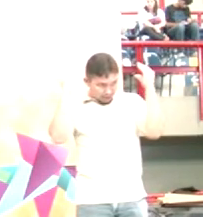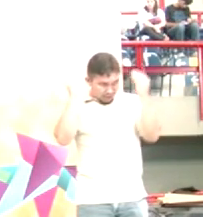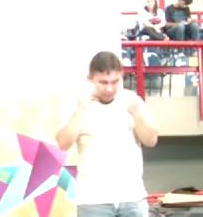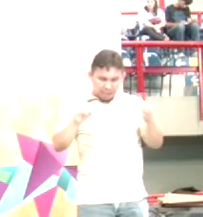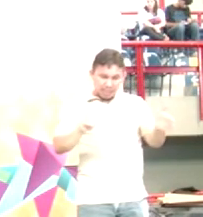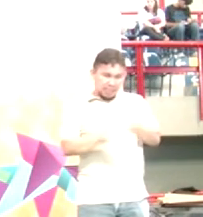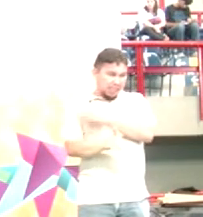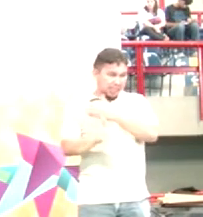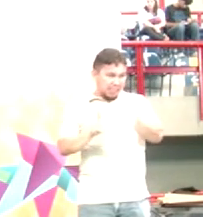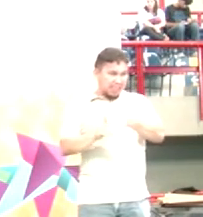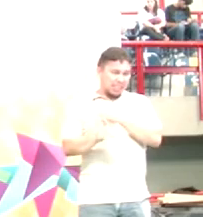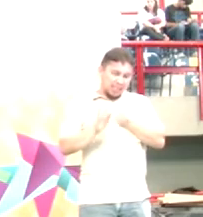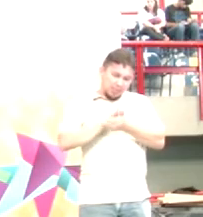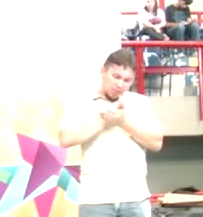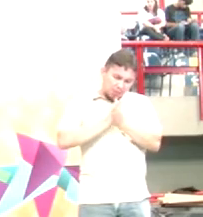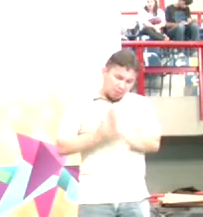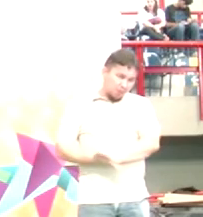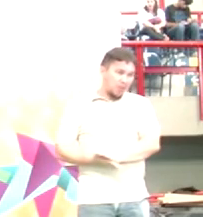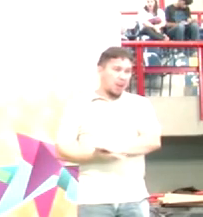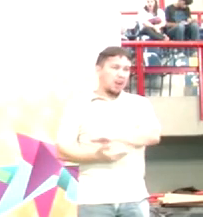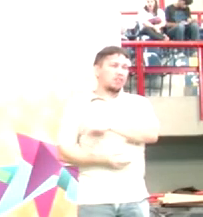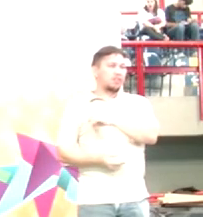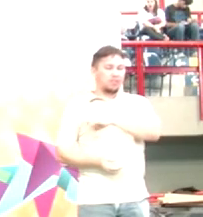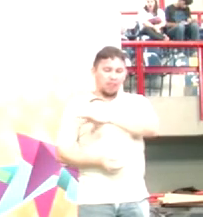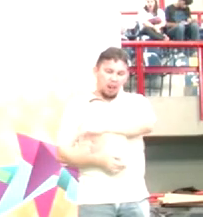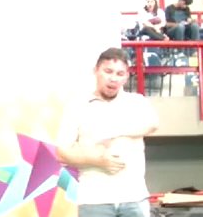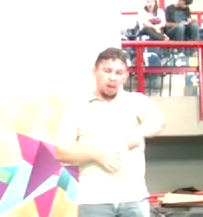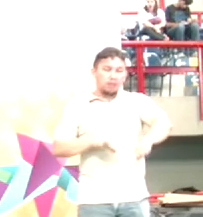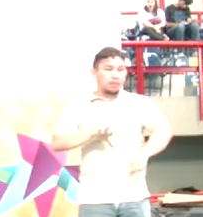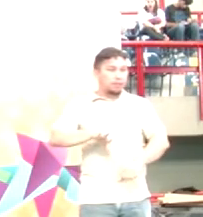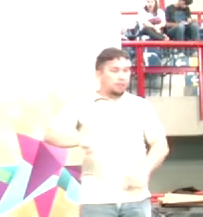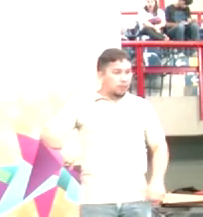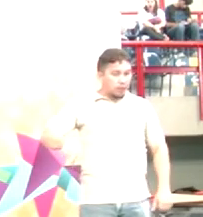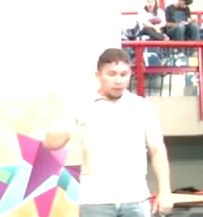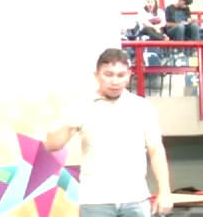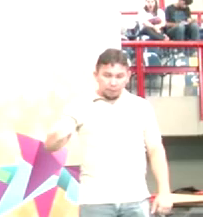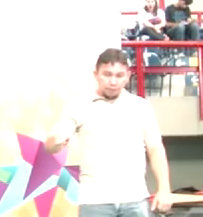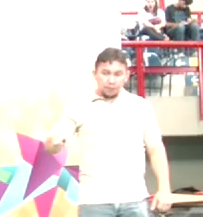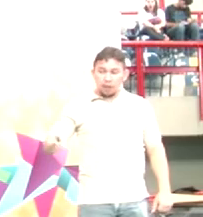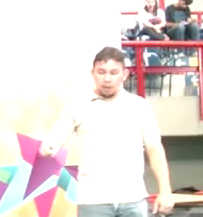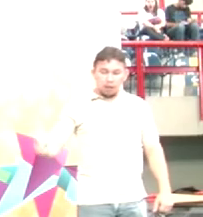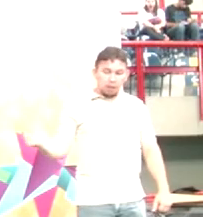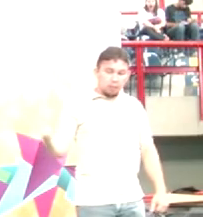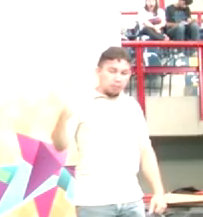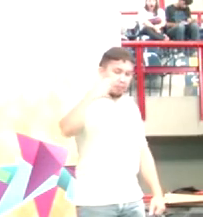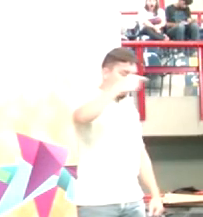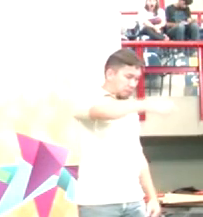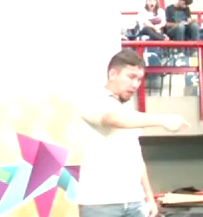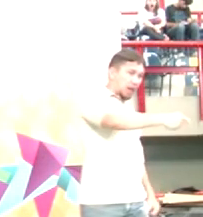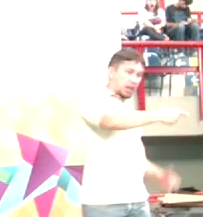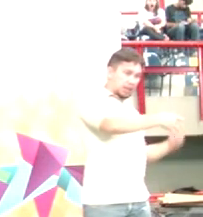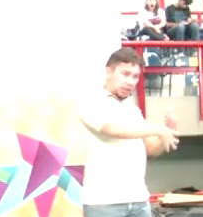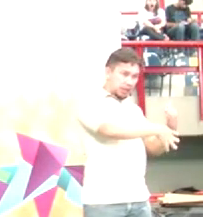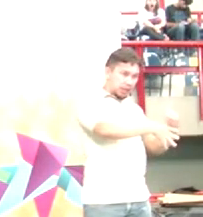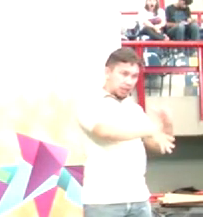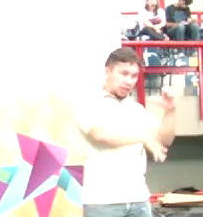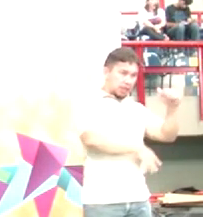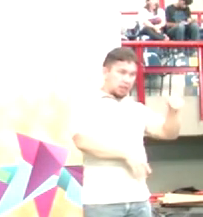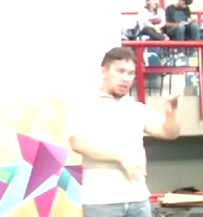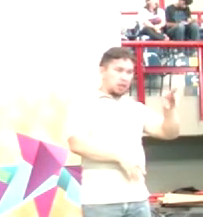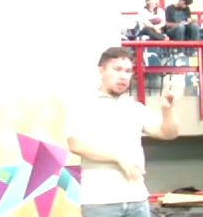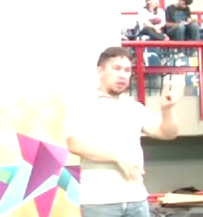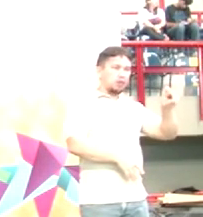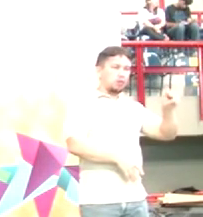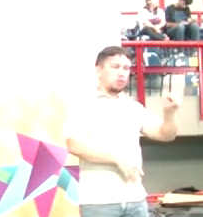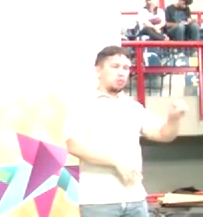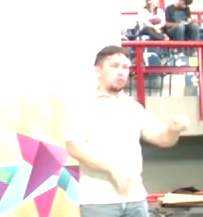eram maltratados, humilhados, roubados, iam para lá e tinham tudo aquilo que